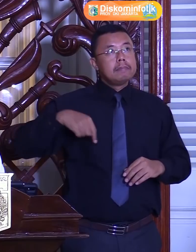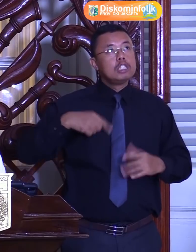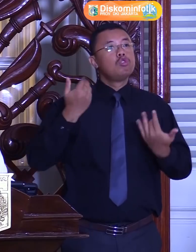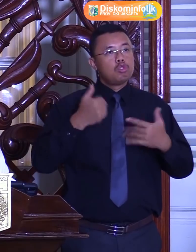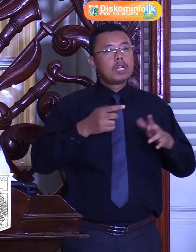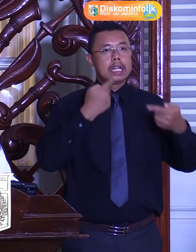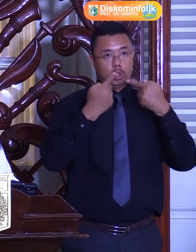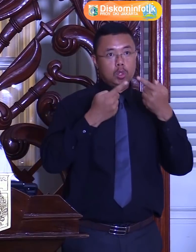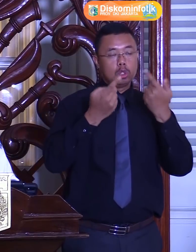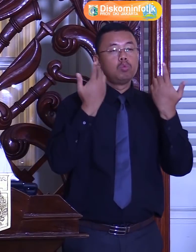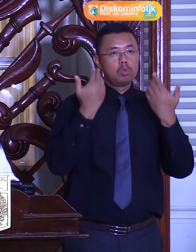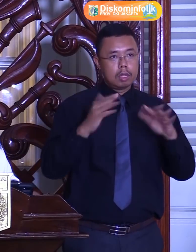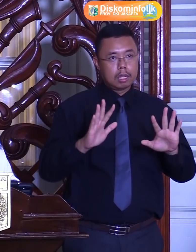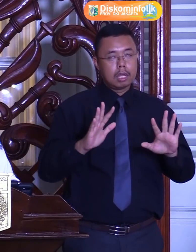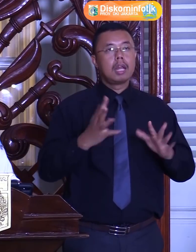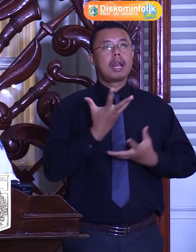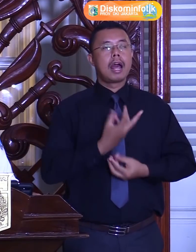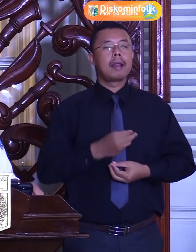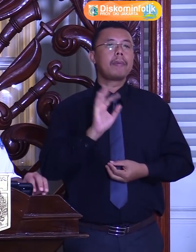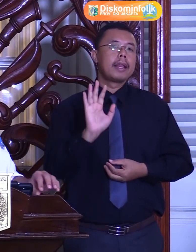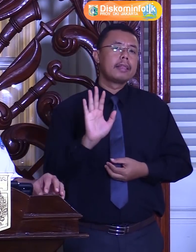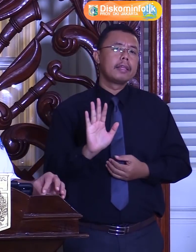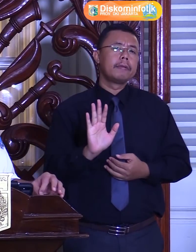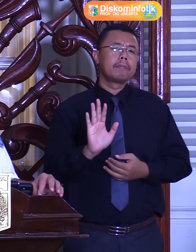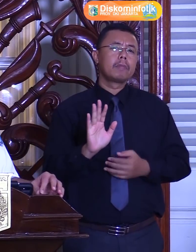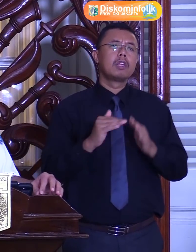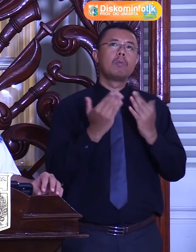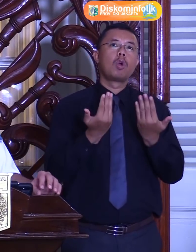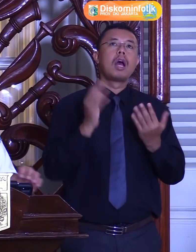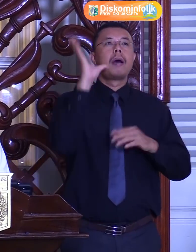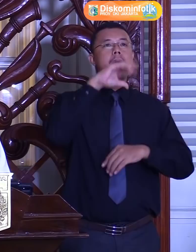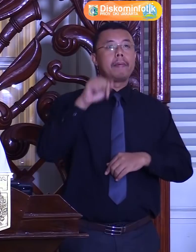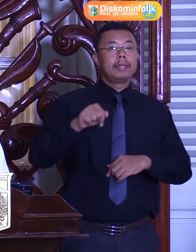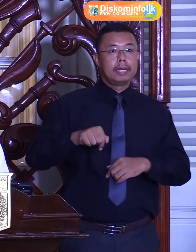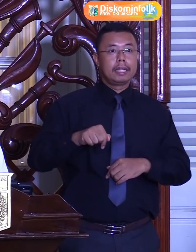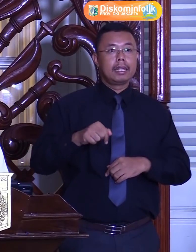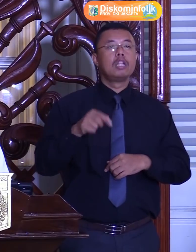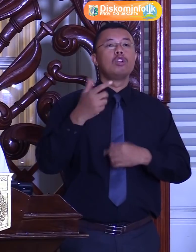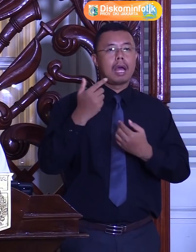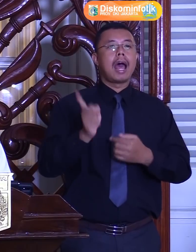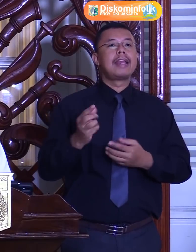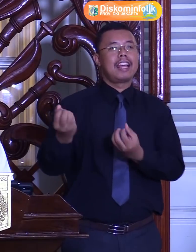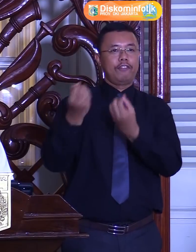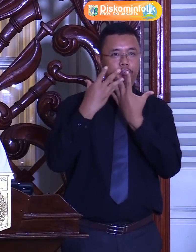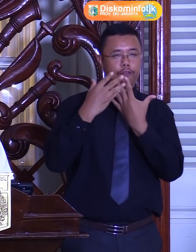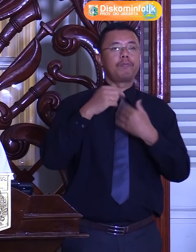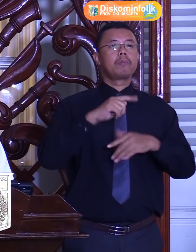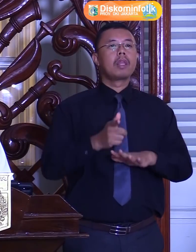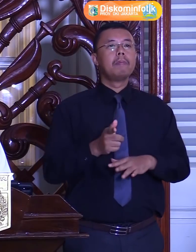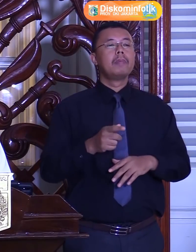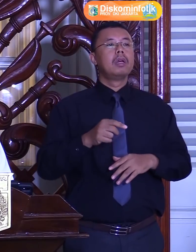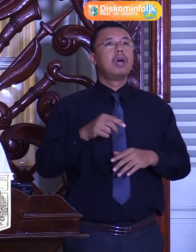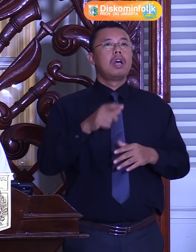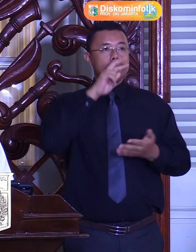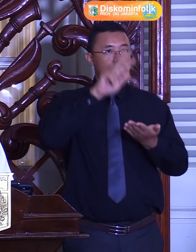sedang mendiskusikan itu dan harapannya nanti mudah-mudahan malam ini ada kabar, karena dalam ketentuan ojek